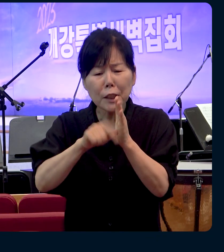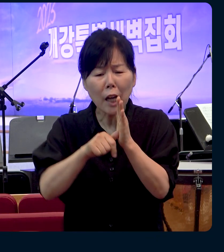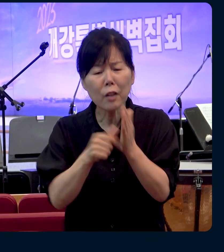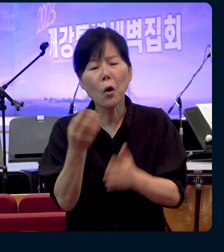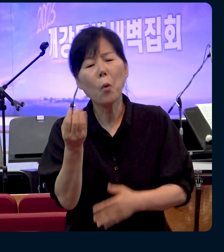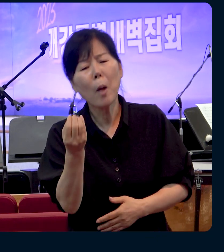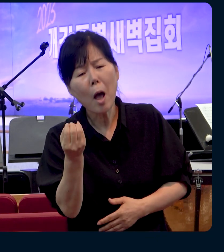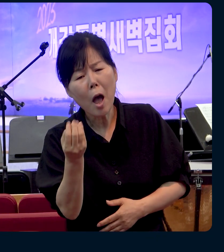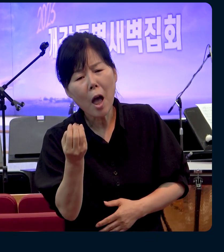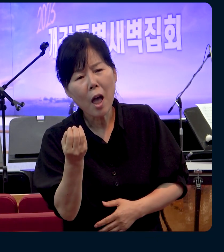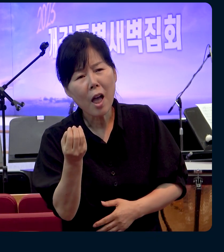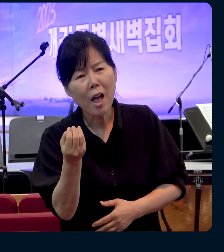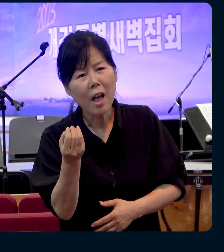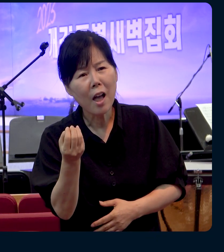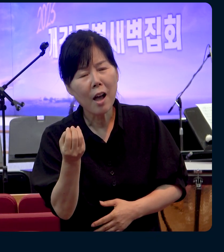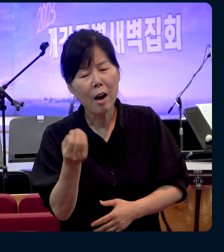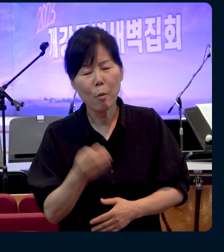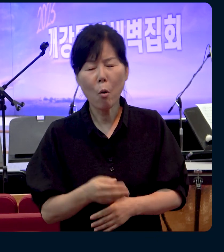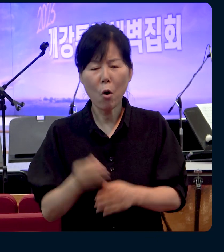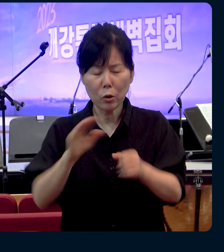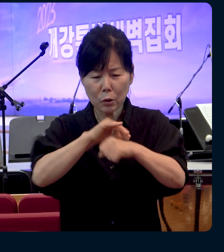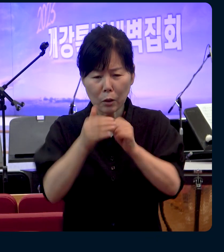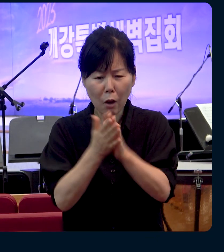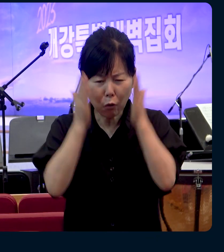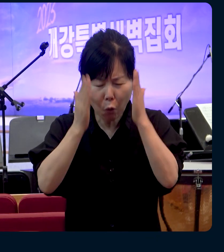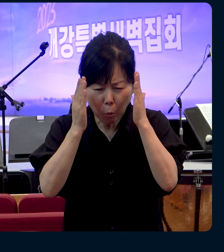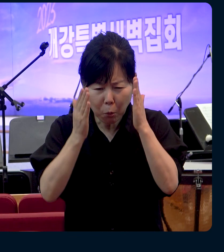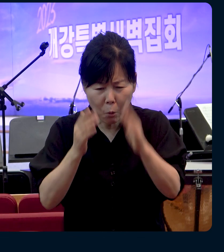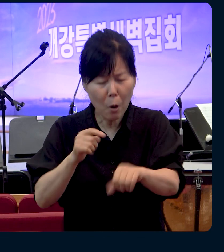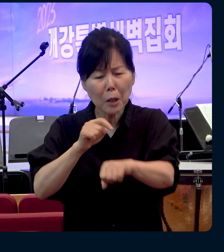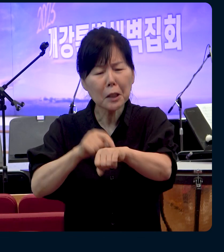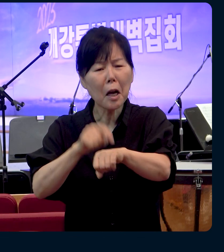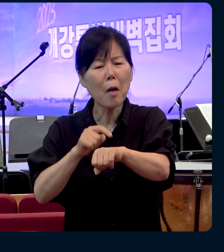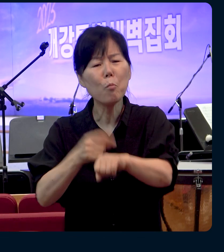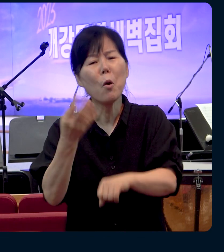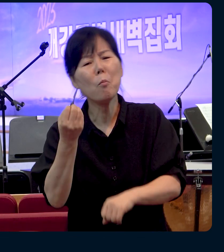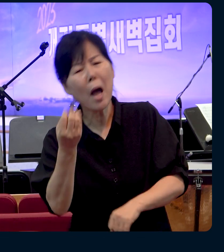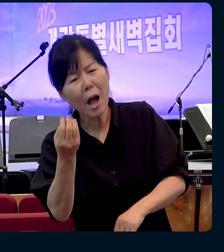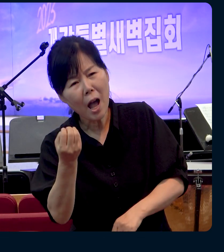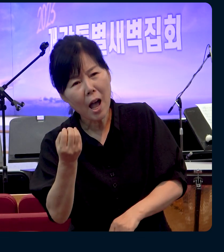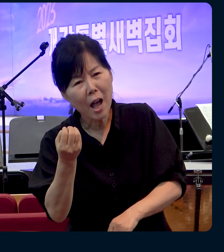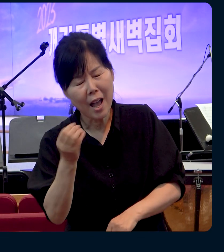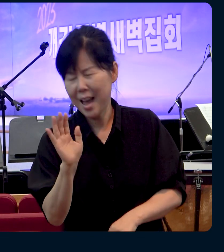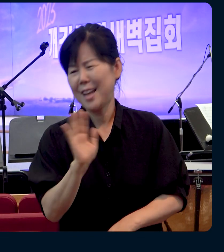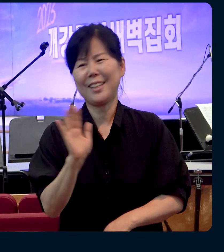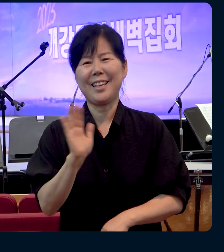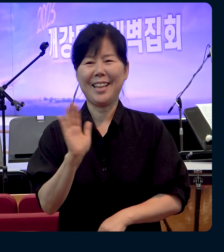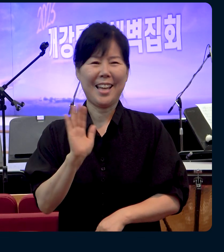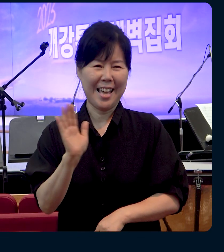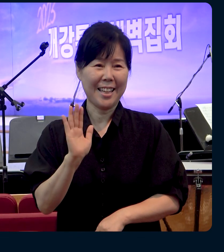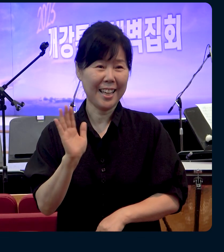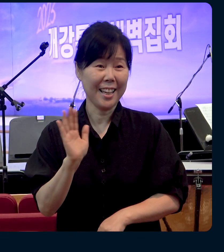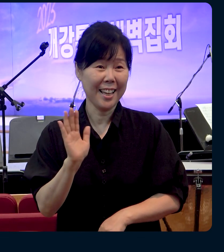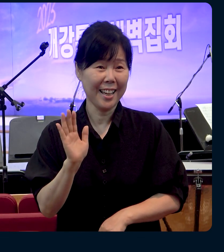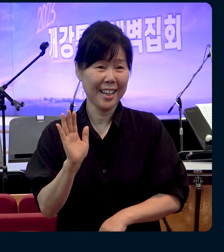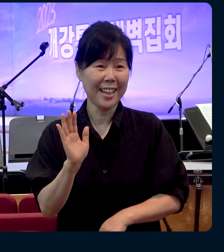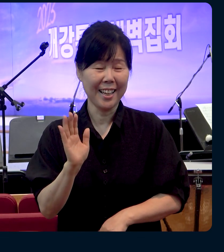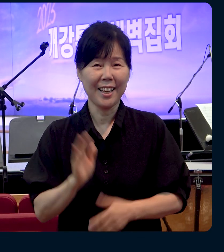하고 성경 공부 몇 번씩 하고 이렇게 그릴 수는 없죠. 그러면 그 그림이